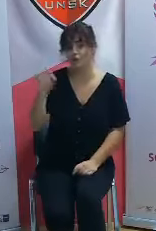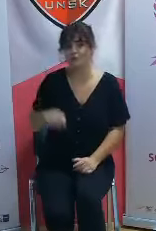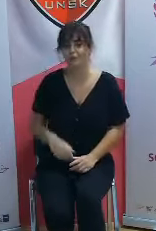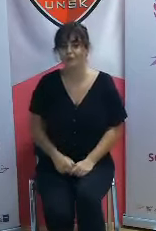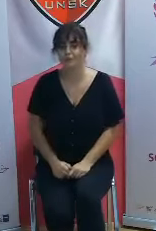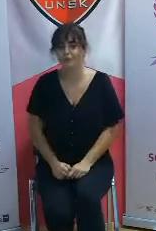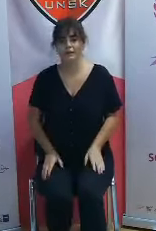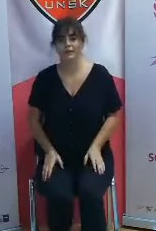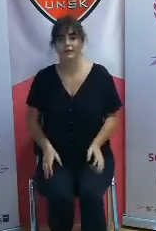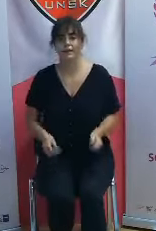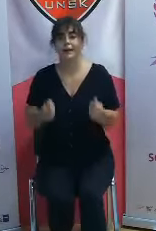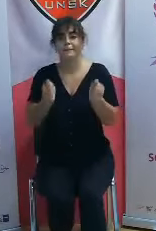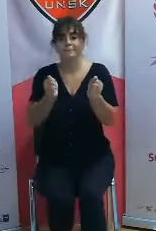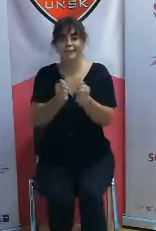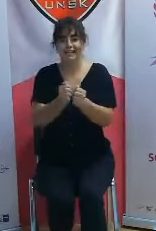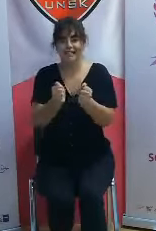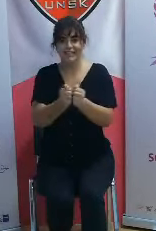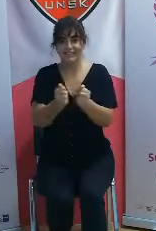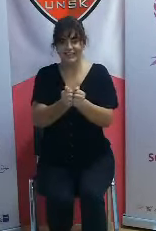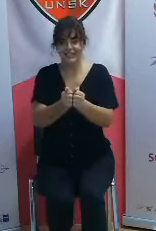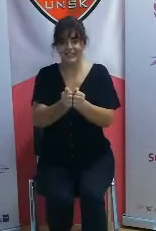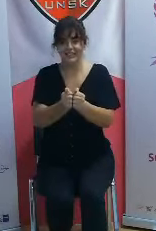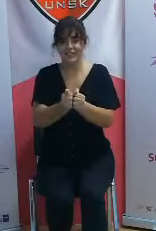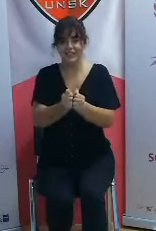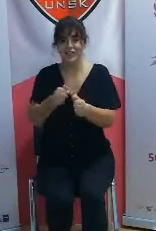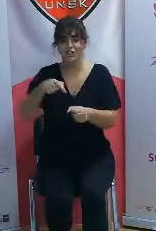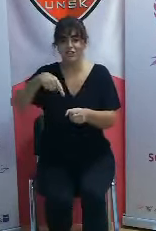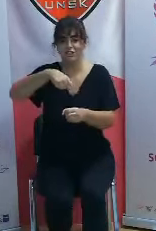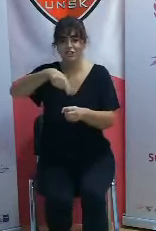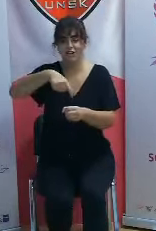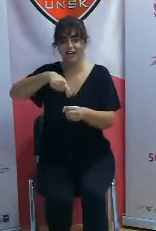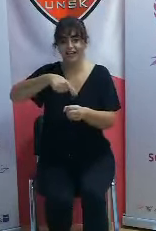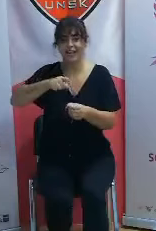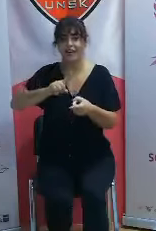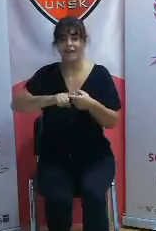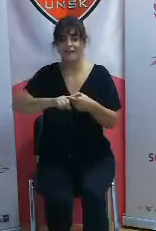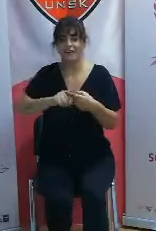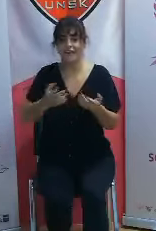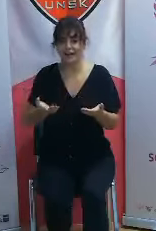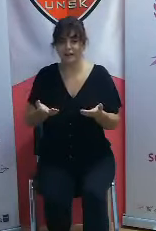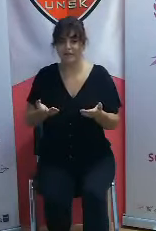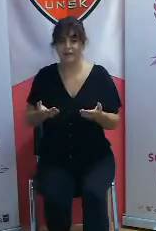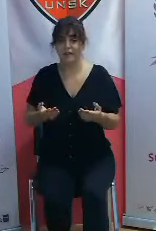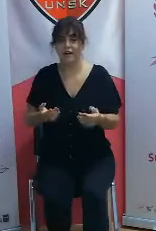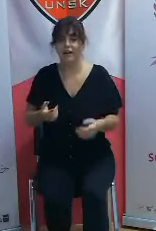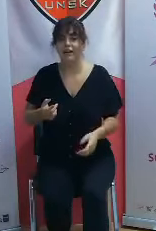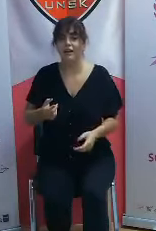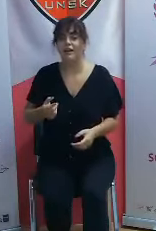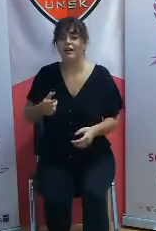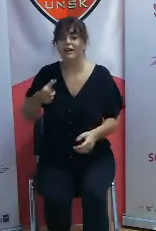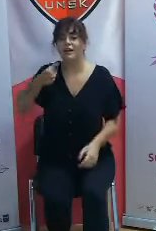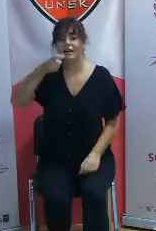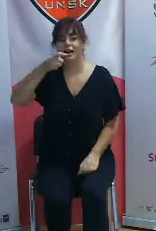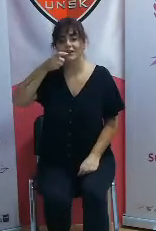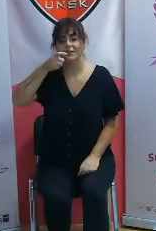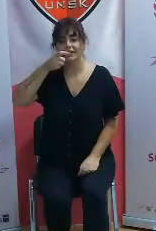Birlikte çar veya kahve